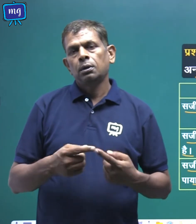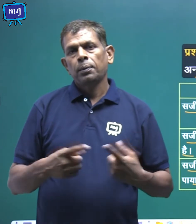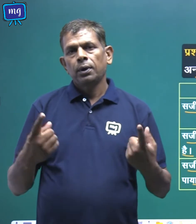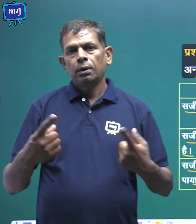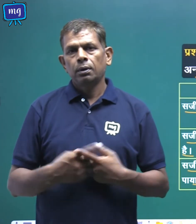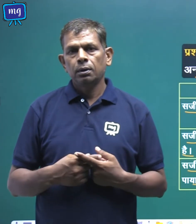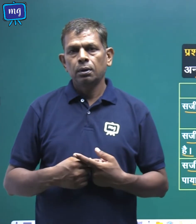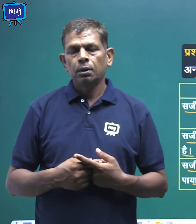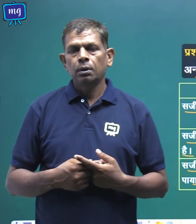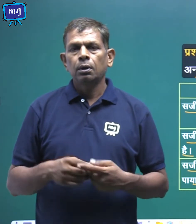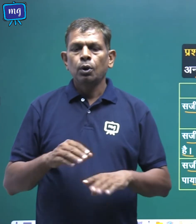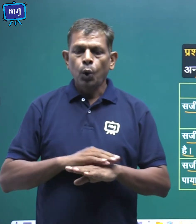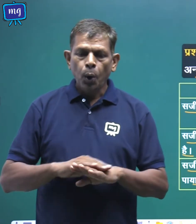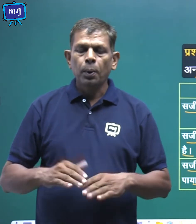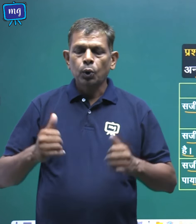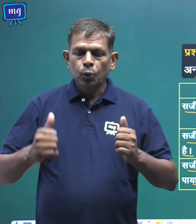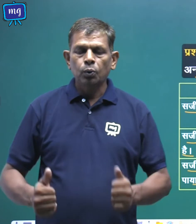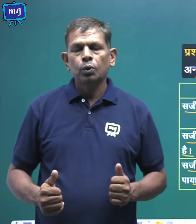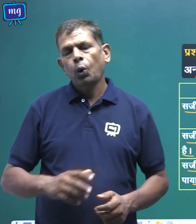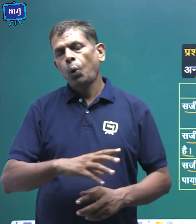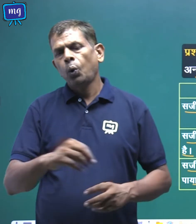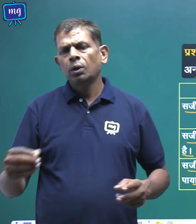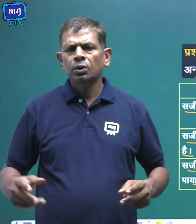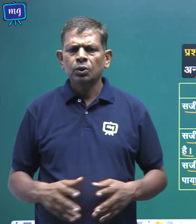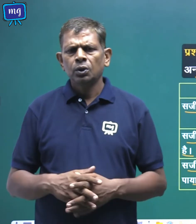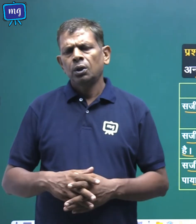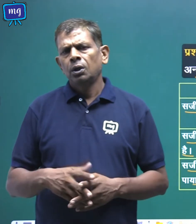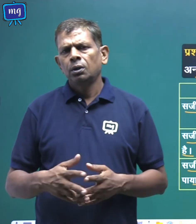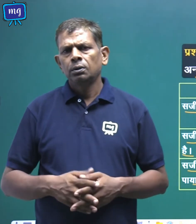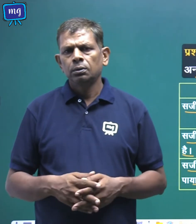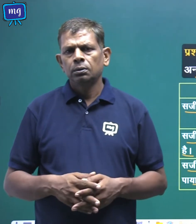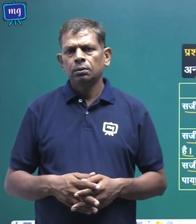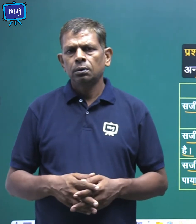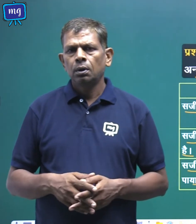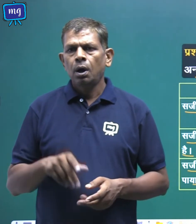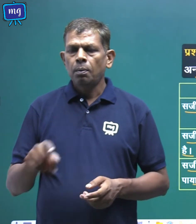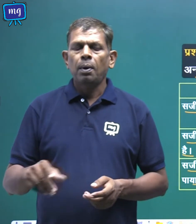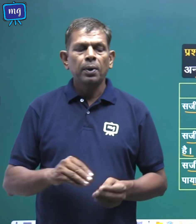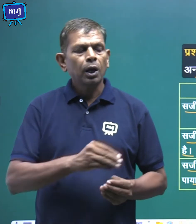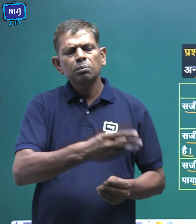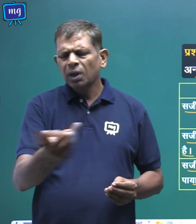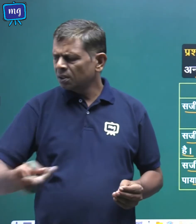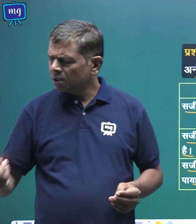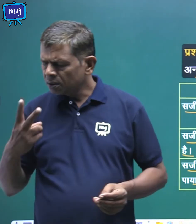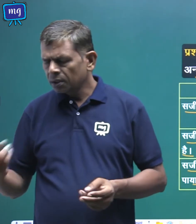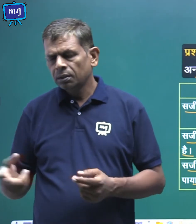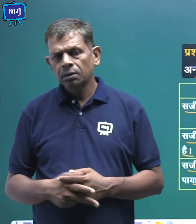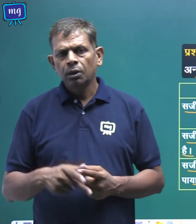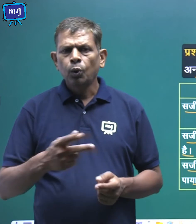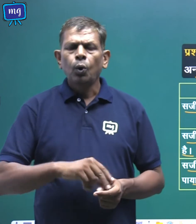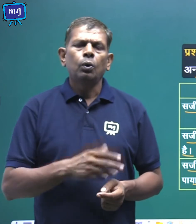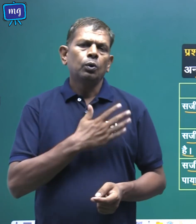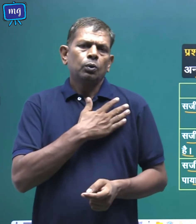जबकि मेज, कुर्सी और भी बहुत सी चीज़ें आप अपने आसपास देखते हो,